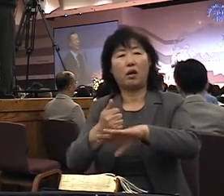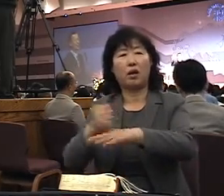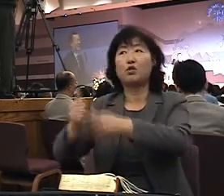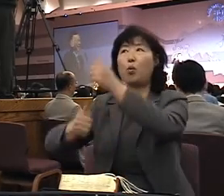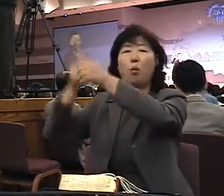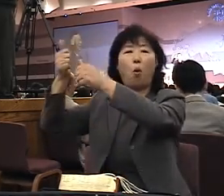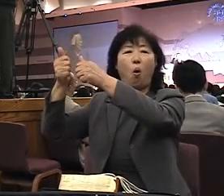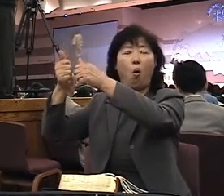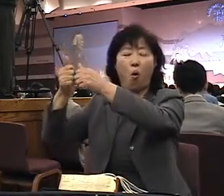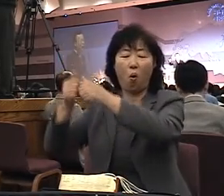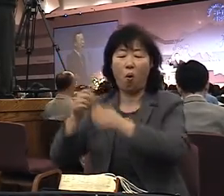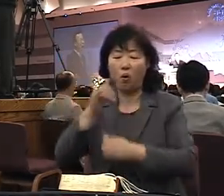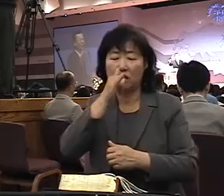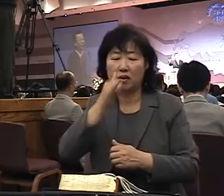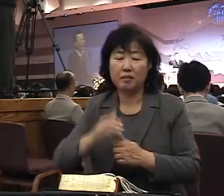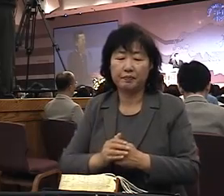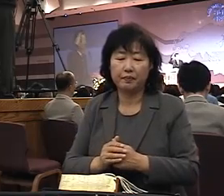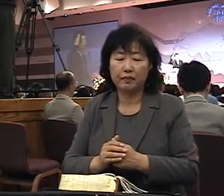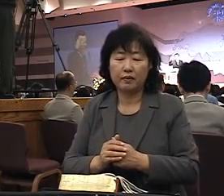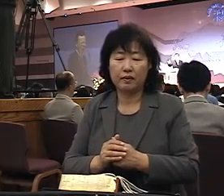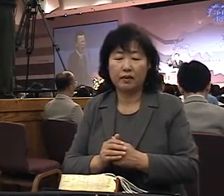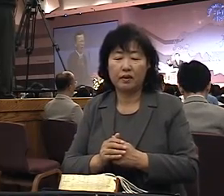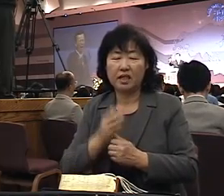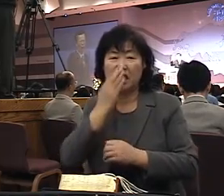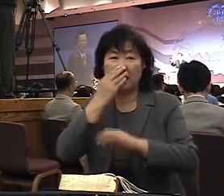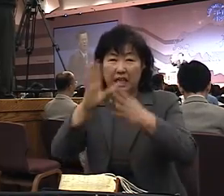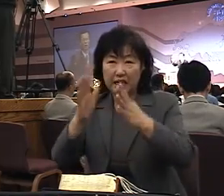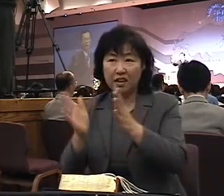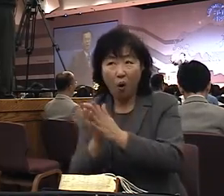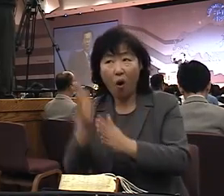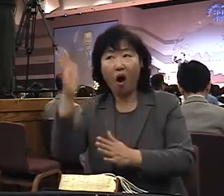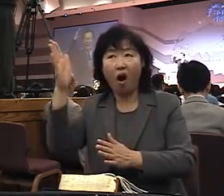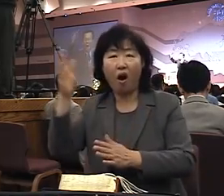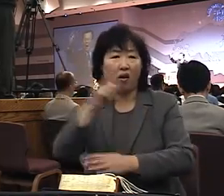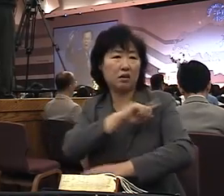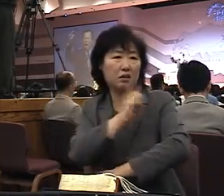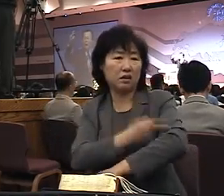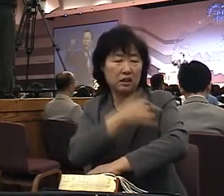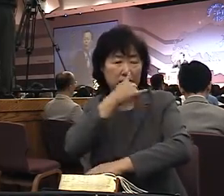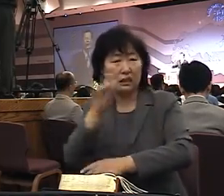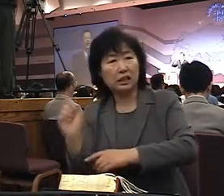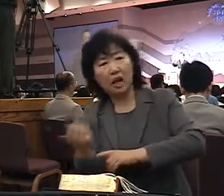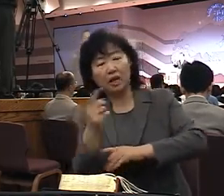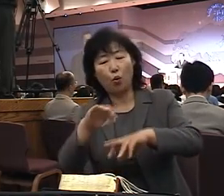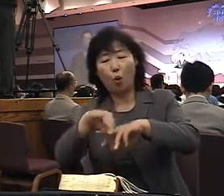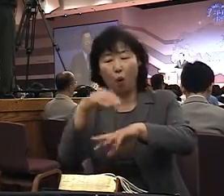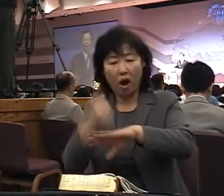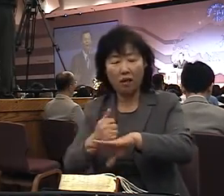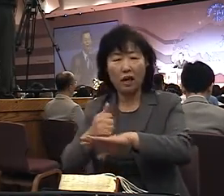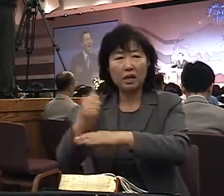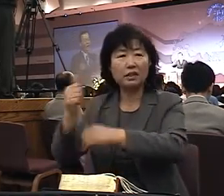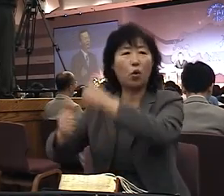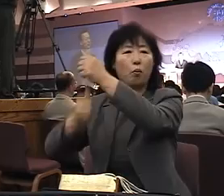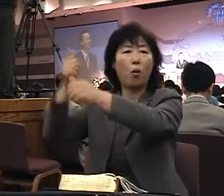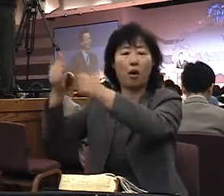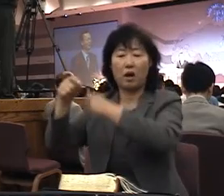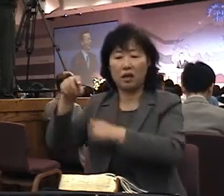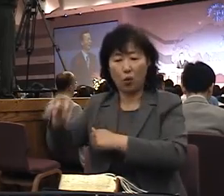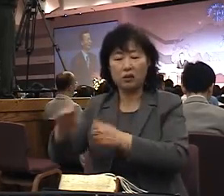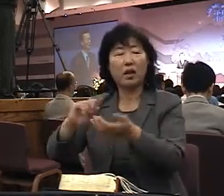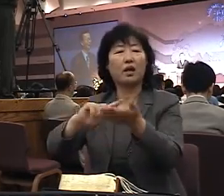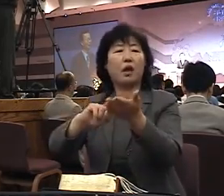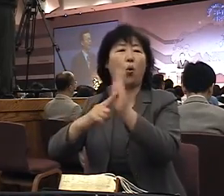이스라엘 역사에 가장 영화로웠던 가장 화려하고 능력 있었던 다윗 왕의 족보가 여기 나오는